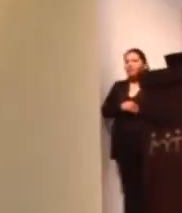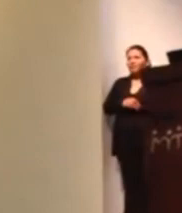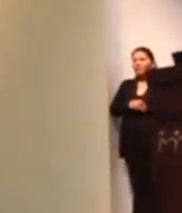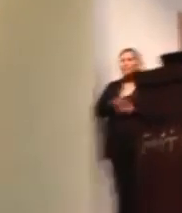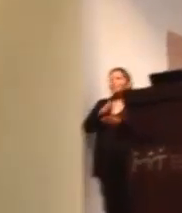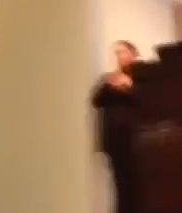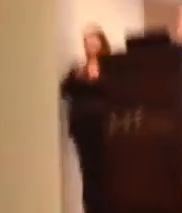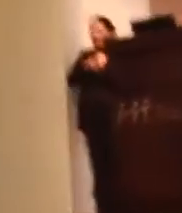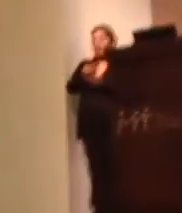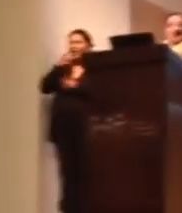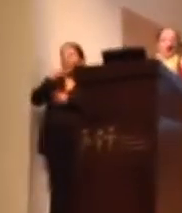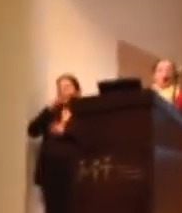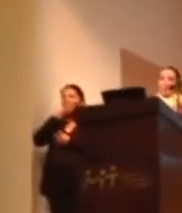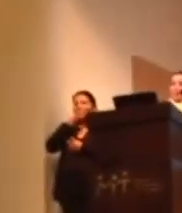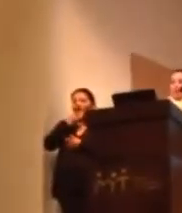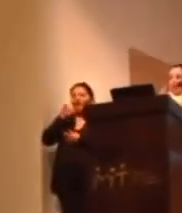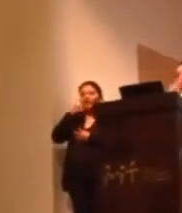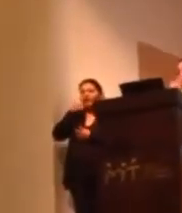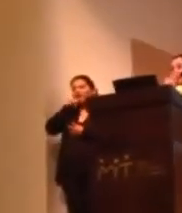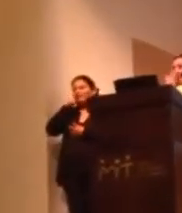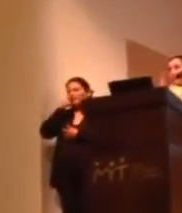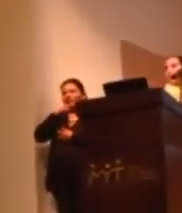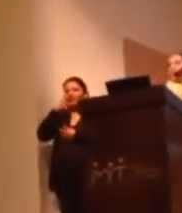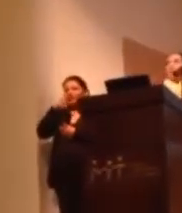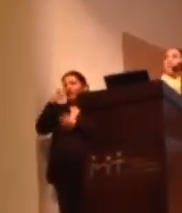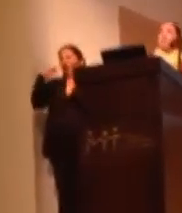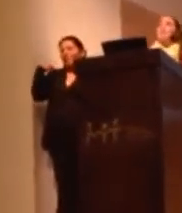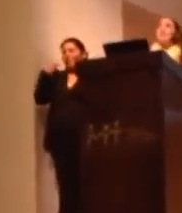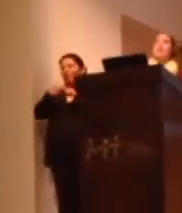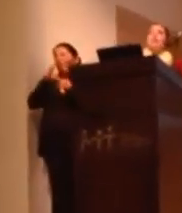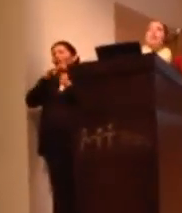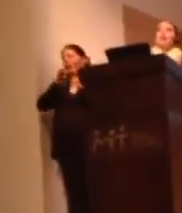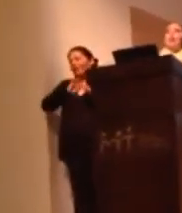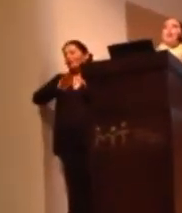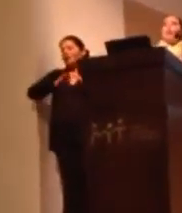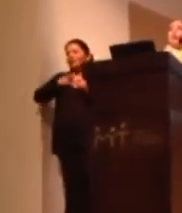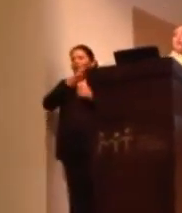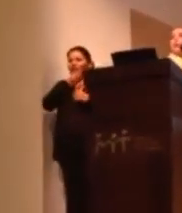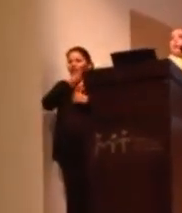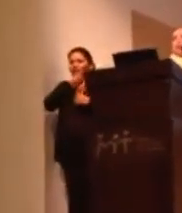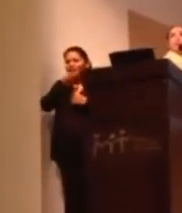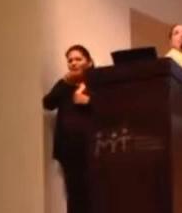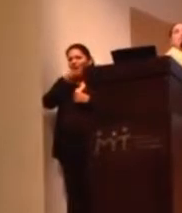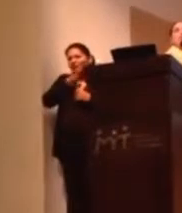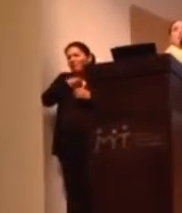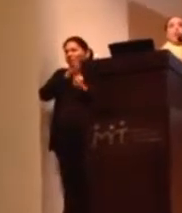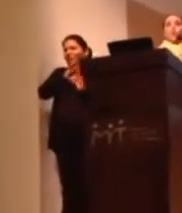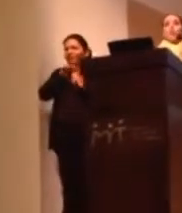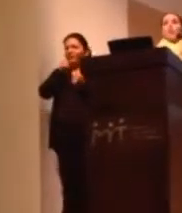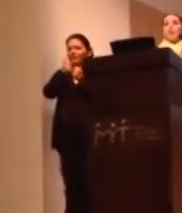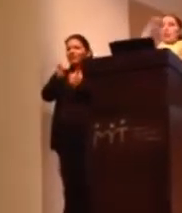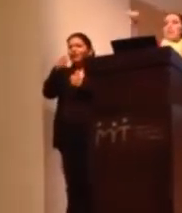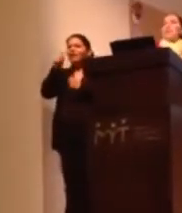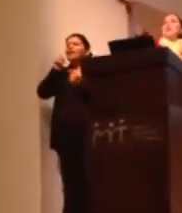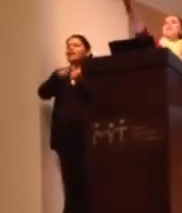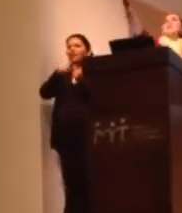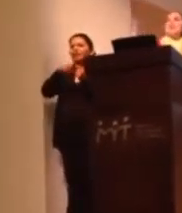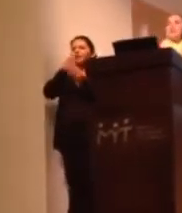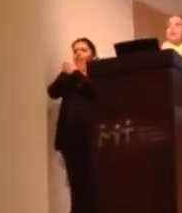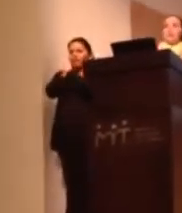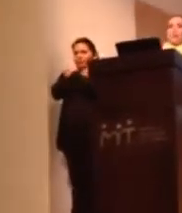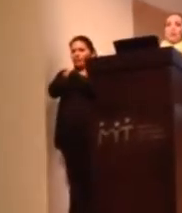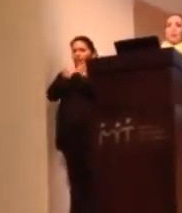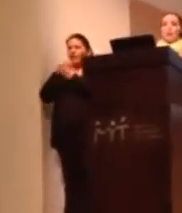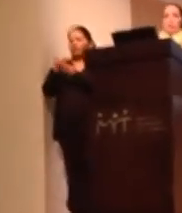Aparte creo que son los santos porque a veces nos aguantan de una forma que... ¿Quién dijo que la educación tiene que ser